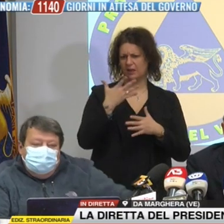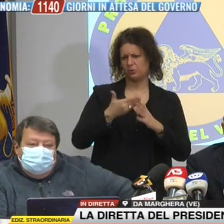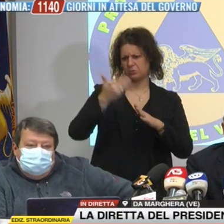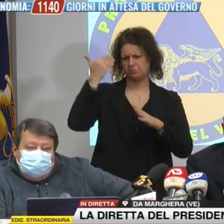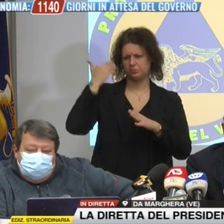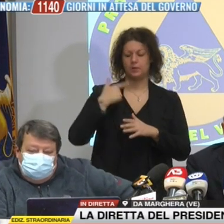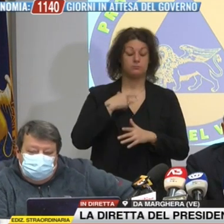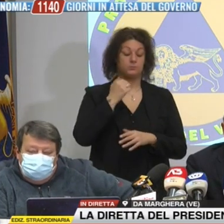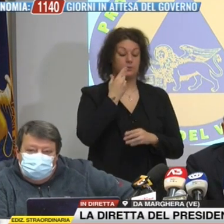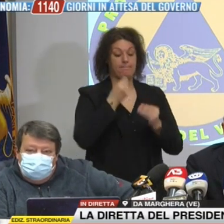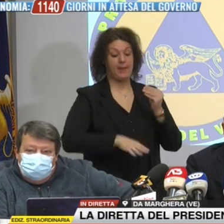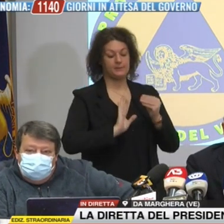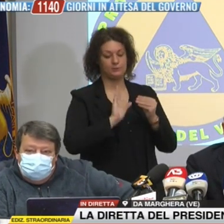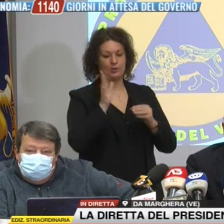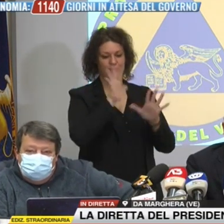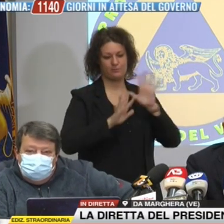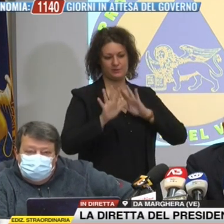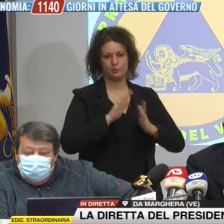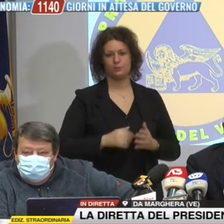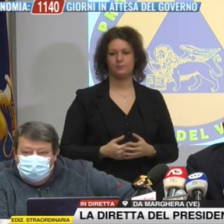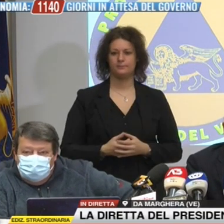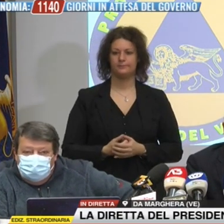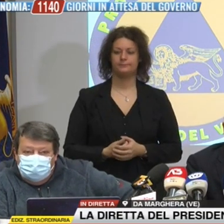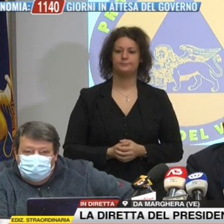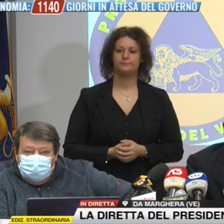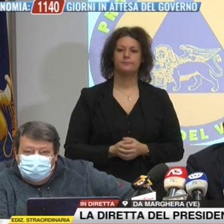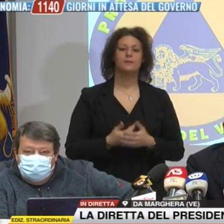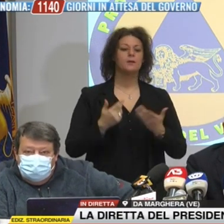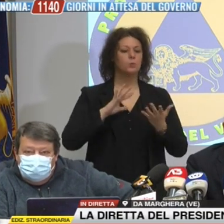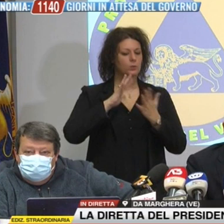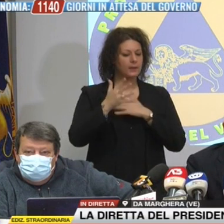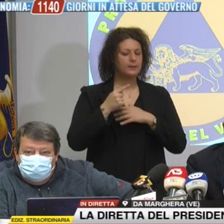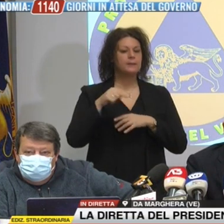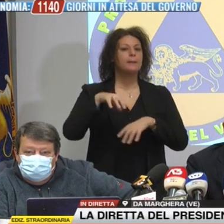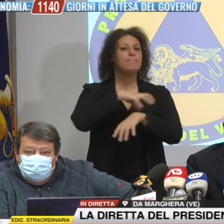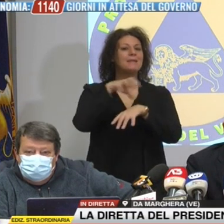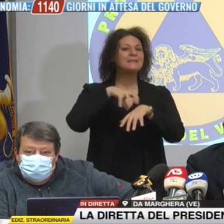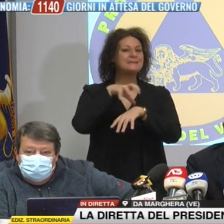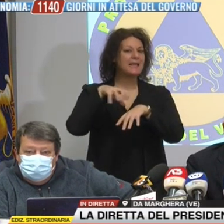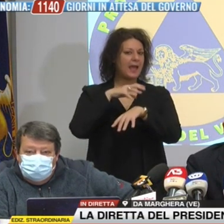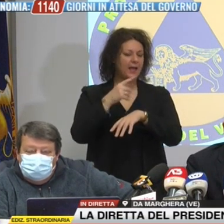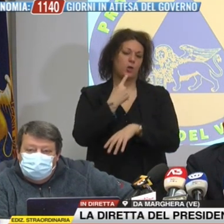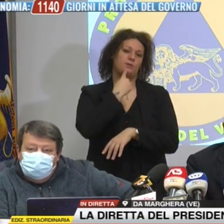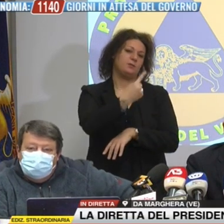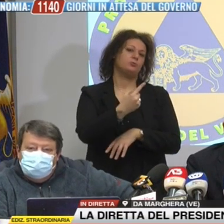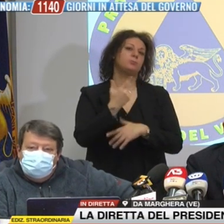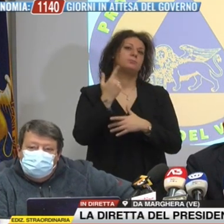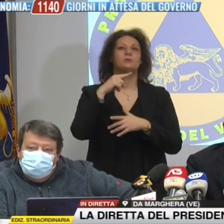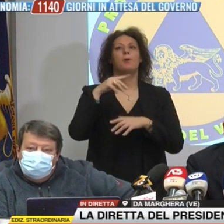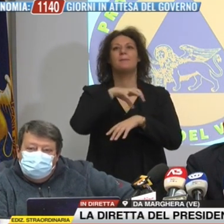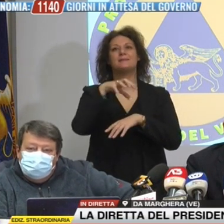tranquilla. L'altra cosa importante, dice adesso il Ministero nel piano natalizio, chiamiamolo così per far capire a